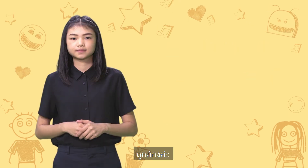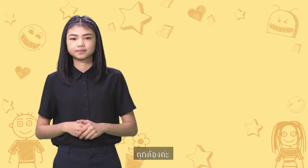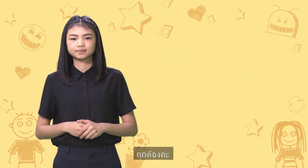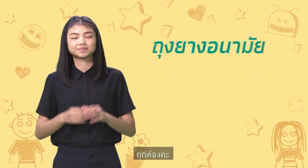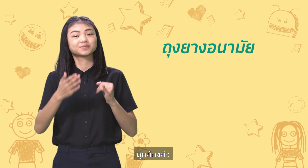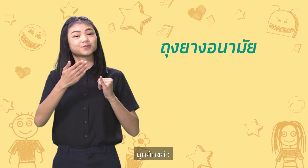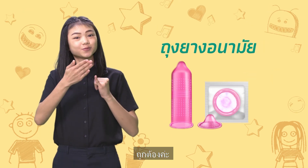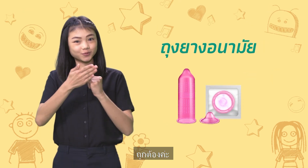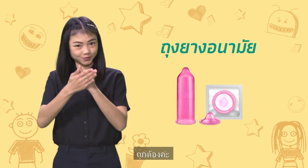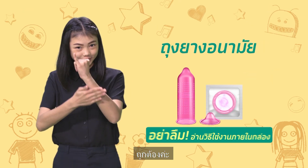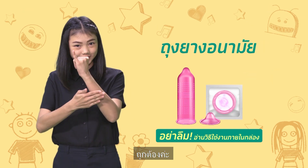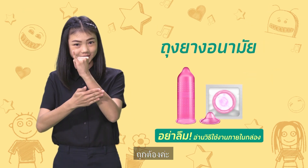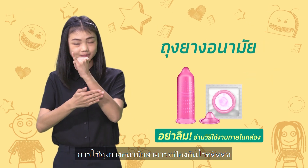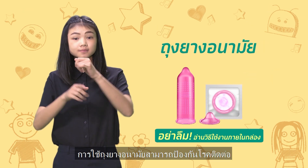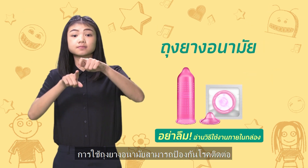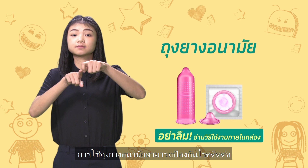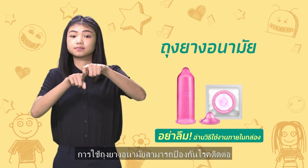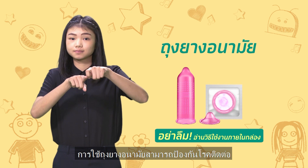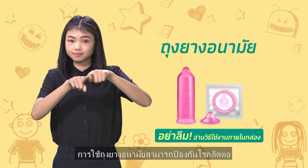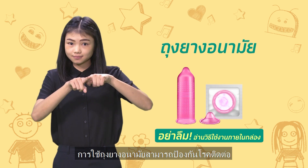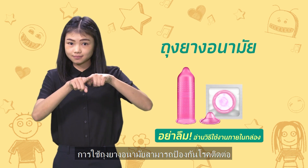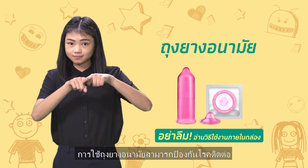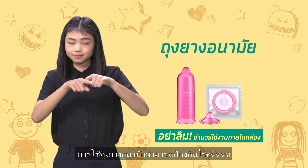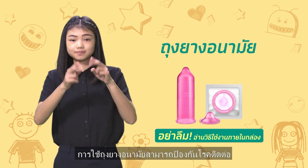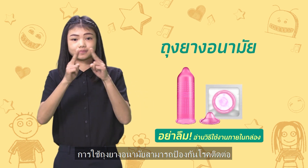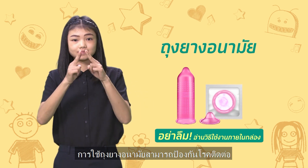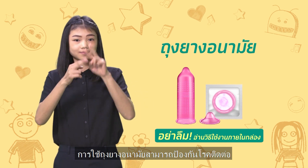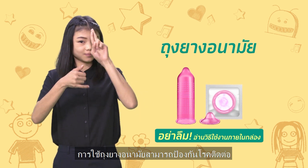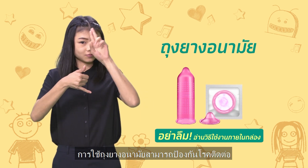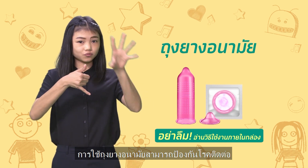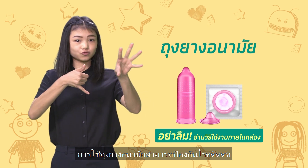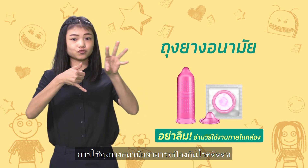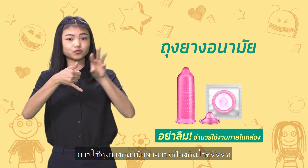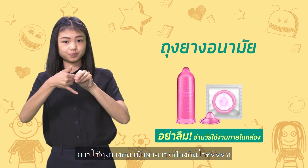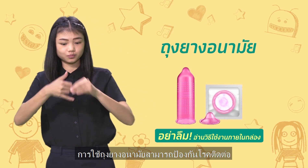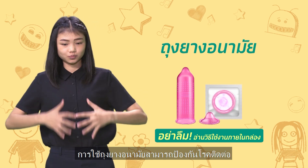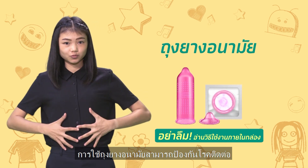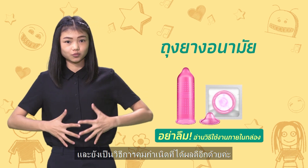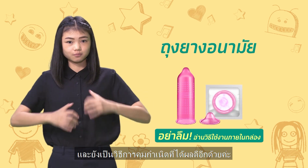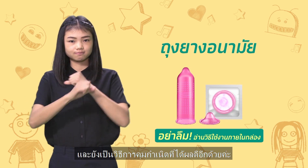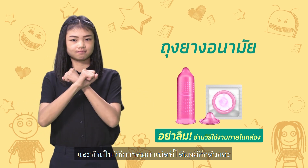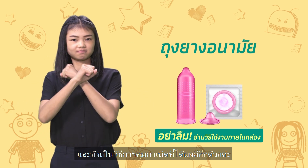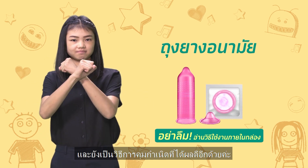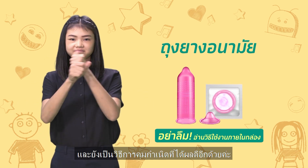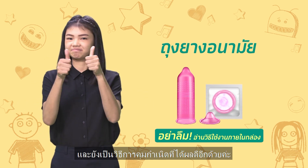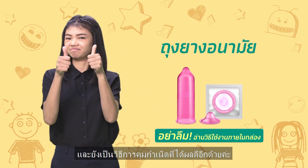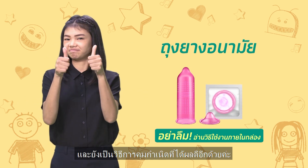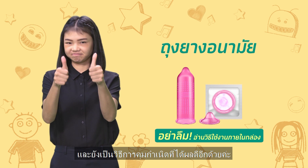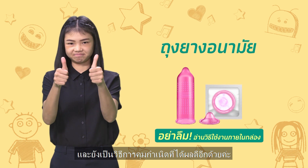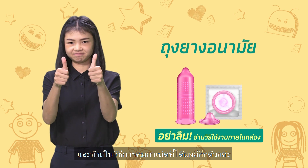ถูกต้องค่ะการใช้ถุงยางอนามัยสามารถป้องกันโรคติดต่อและยังเป็นวิธีการคุมกำเนิดที่ได้ผ